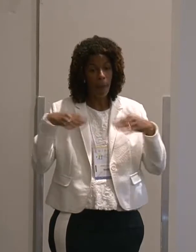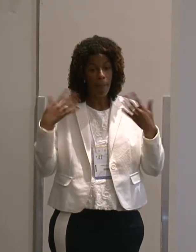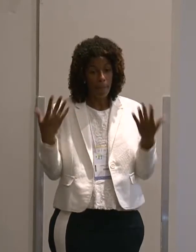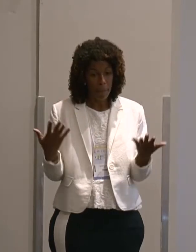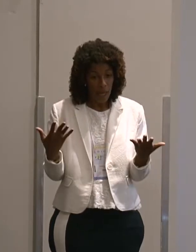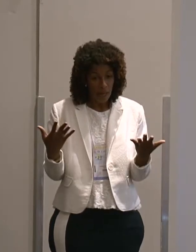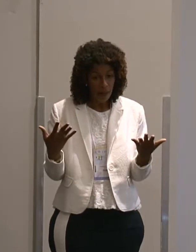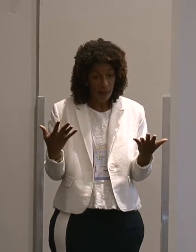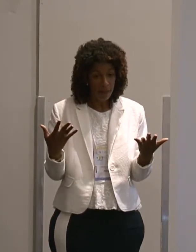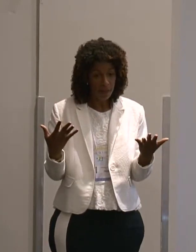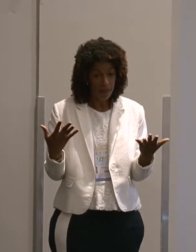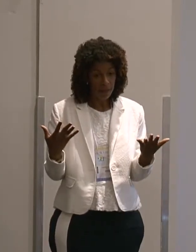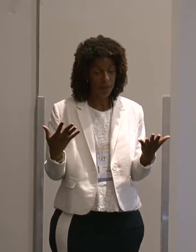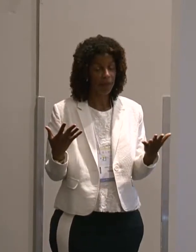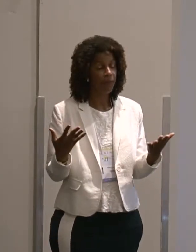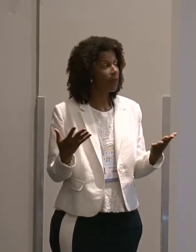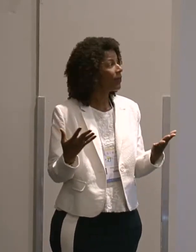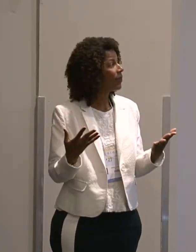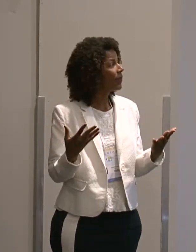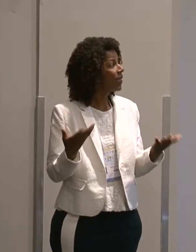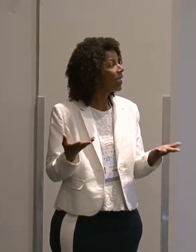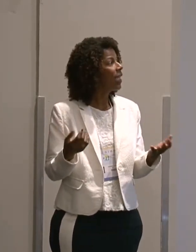Esses profissionais, professores,